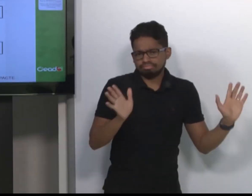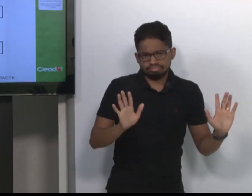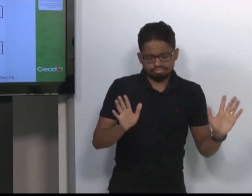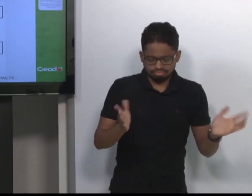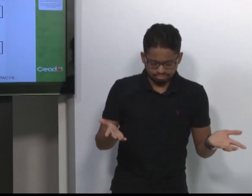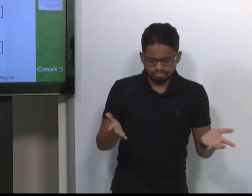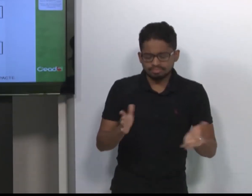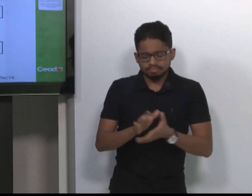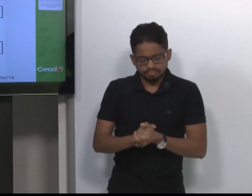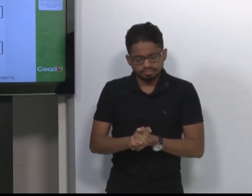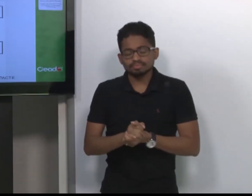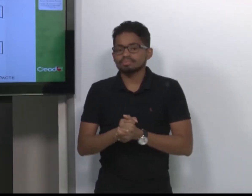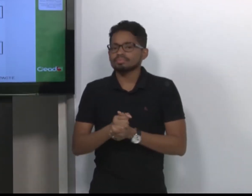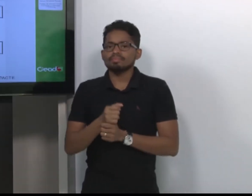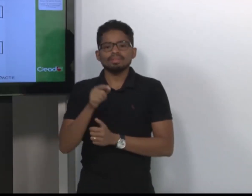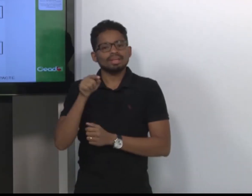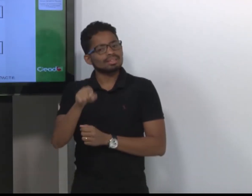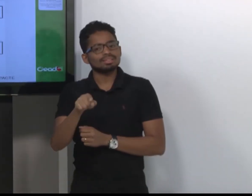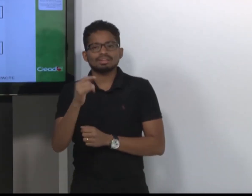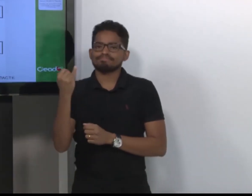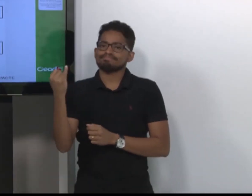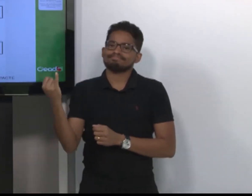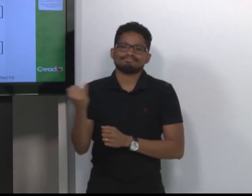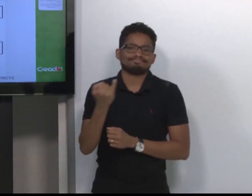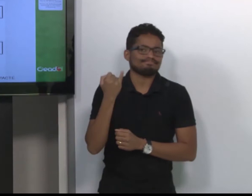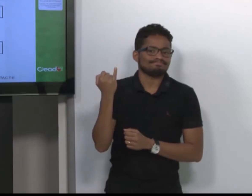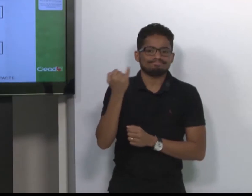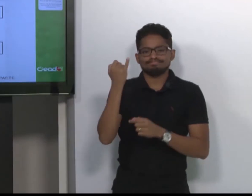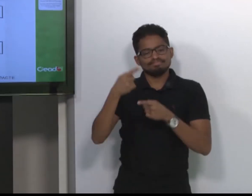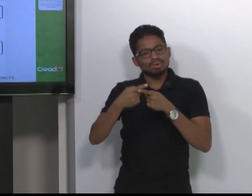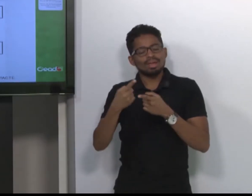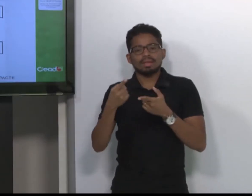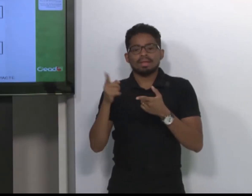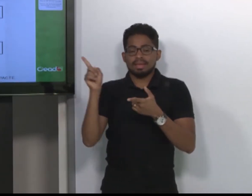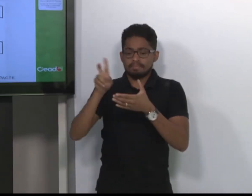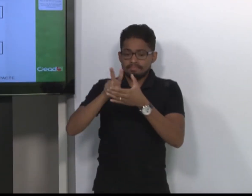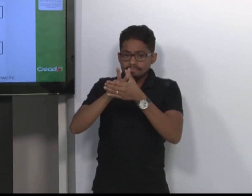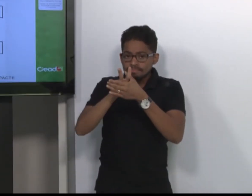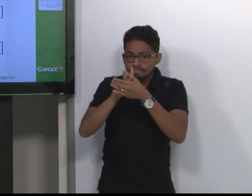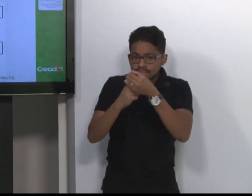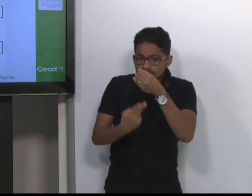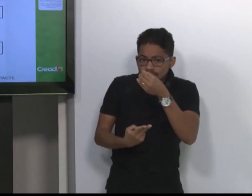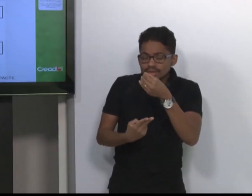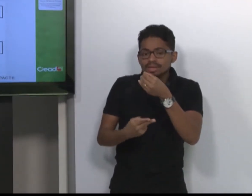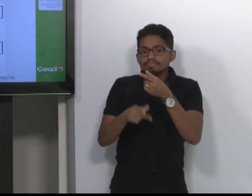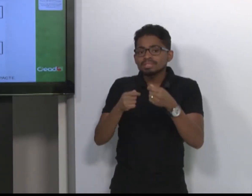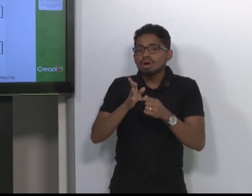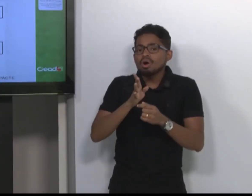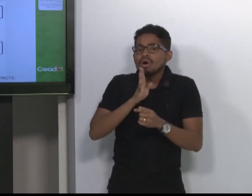língua portuguesa ou outra língua. Porém, é importante